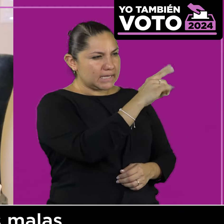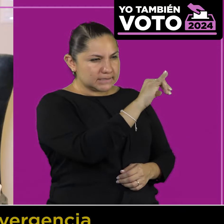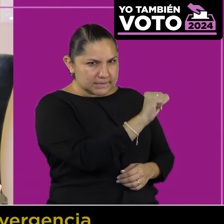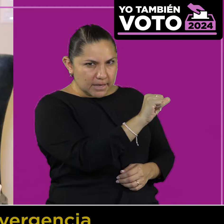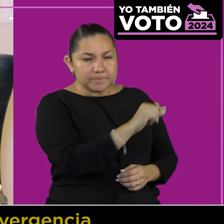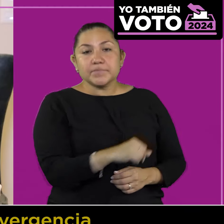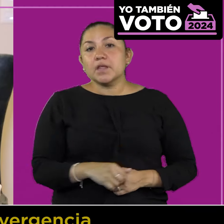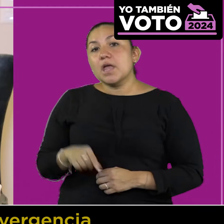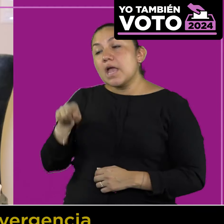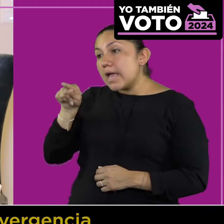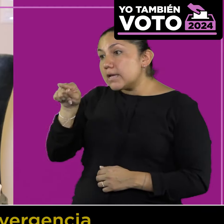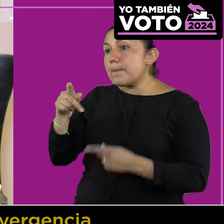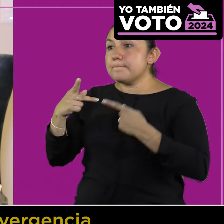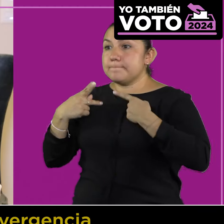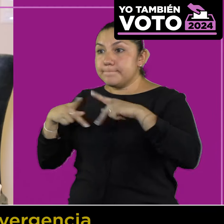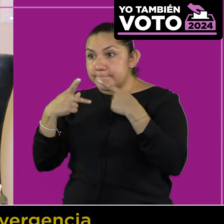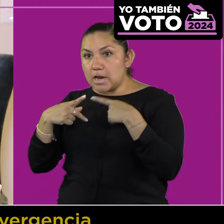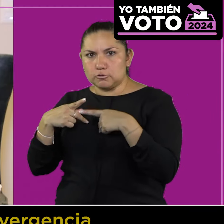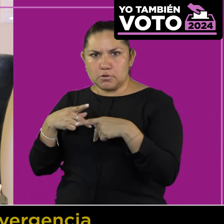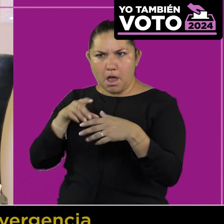malas neurodivergencia